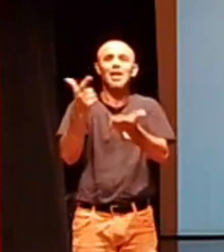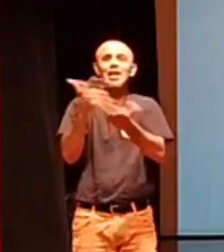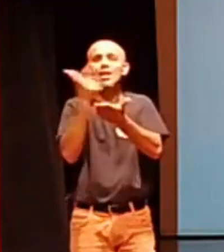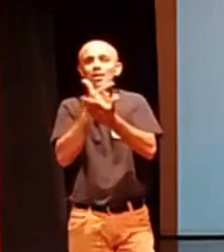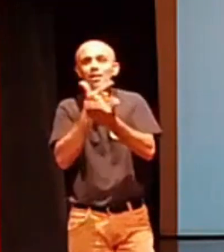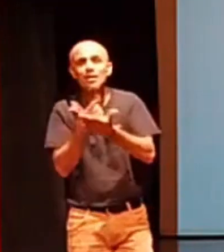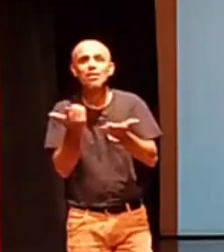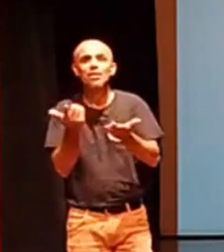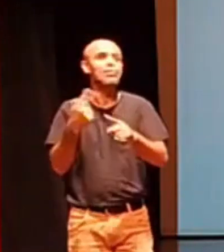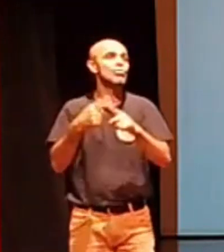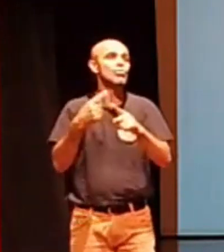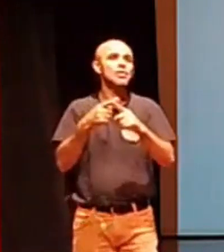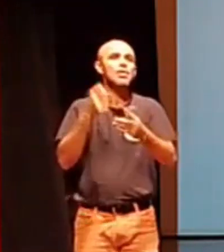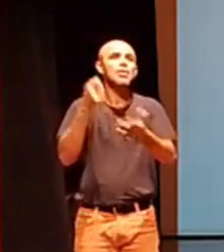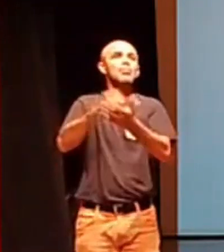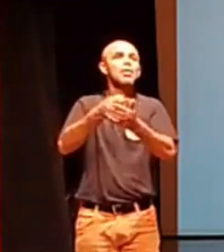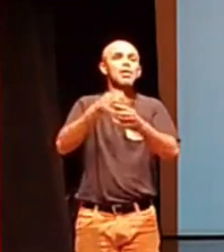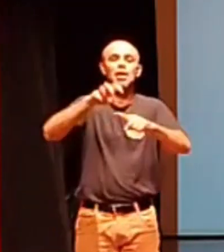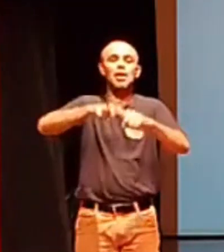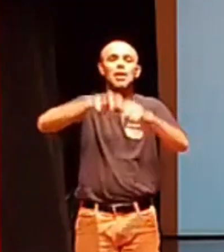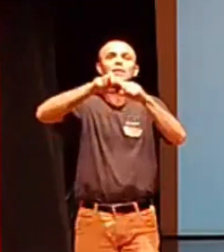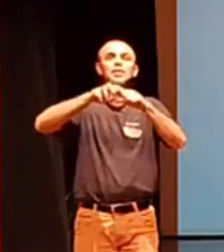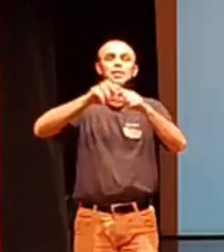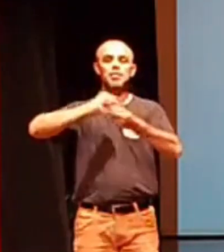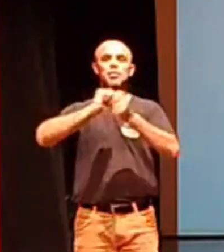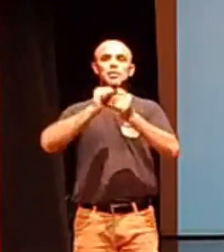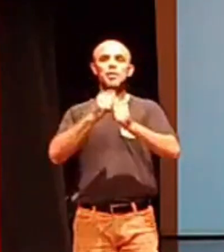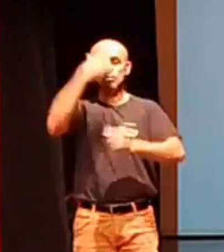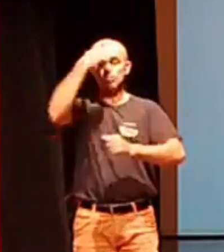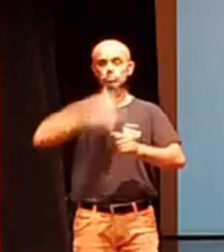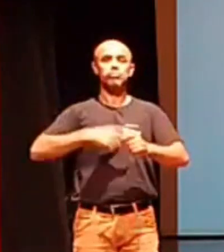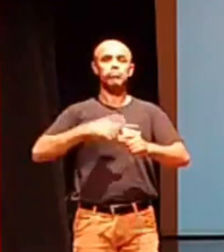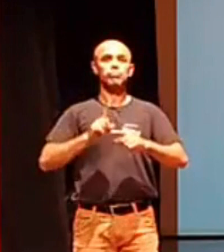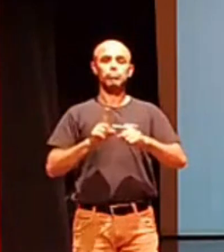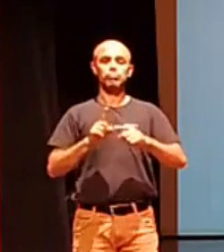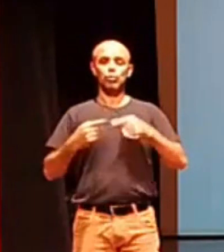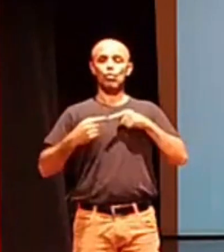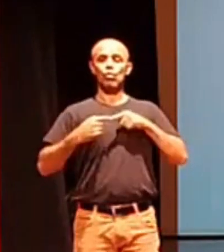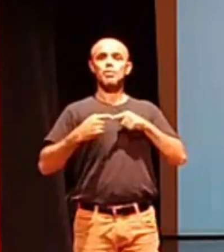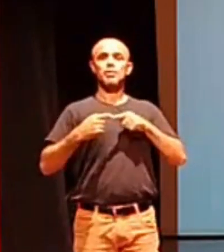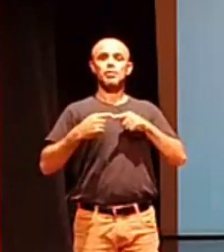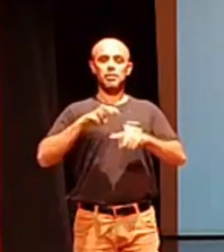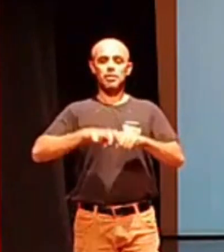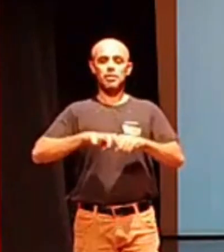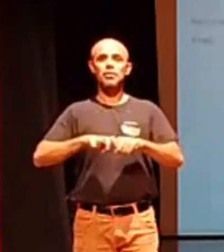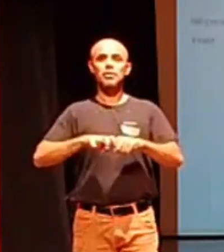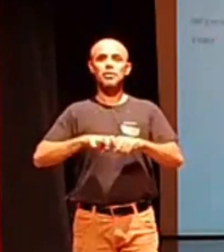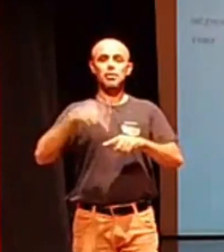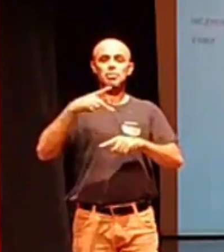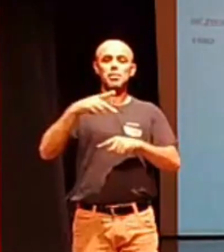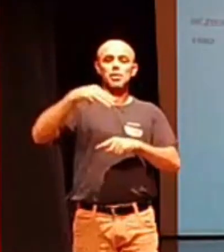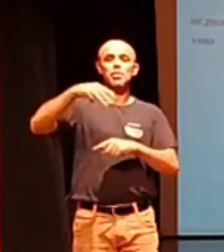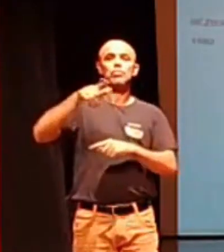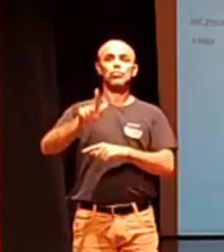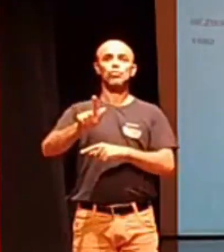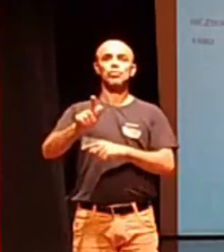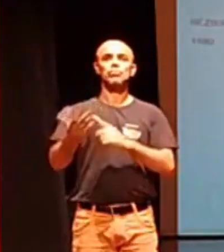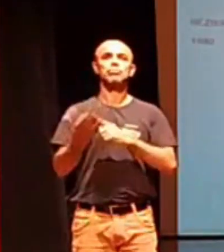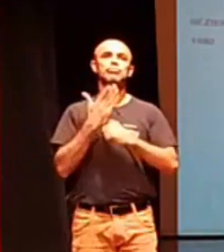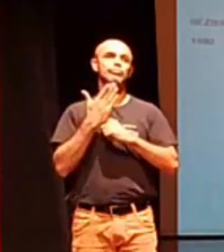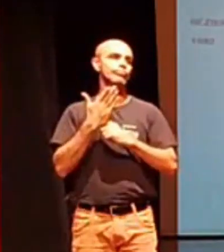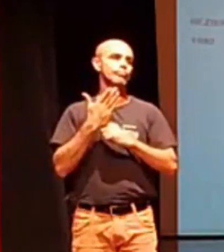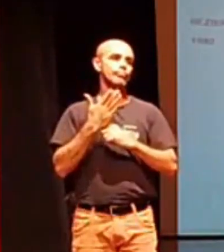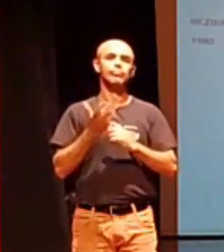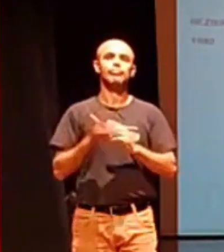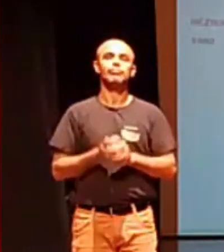gente já não inclui uma cadeira com a sua altura, né? Uma cadeira pequena, média e grande, né? Já ajudaria bastante aí.